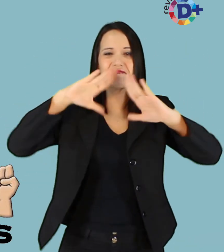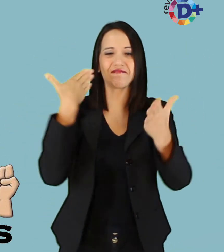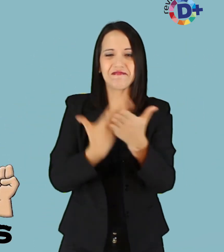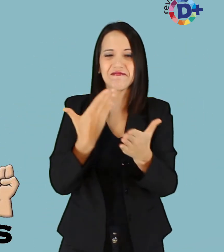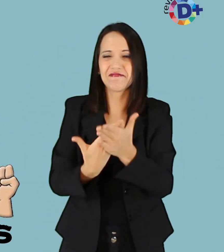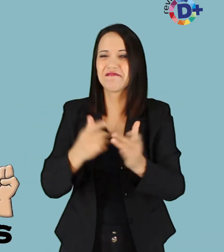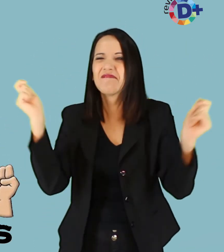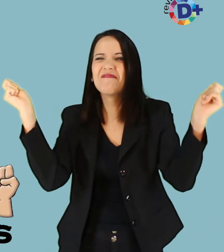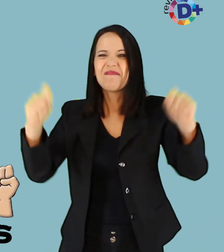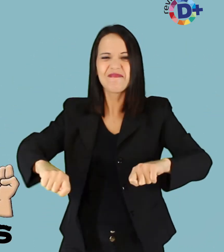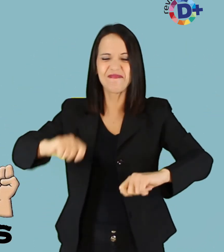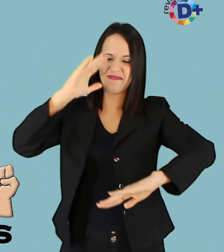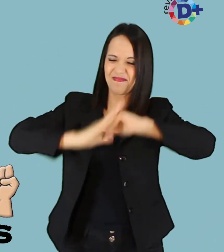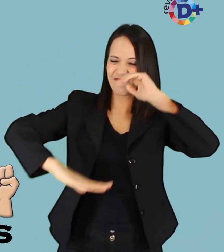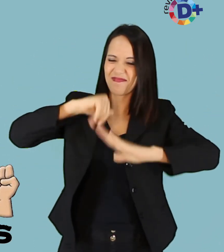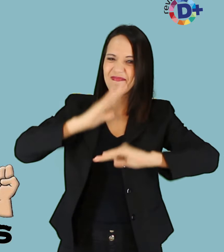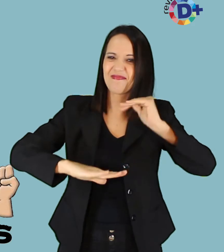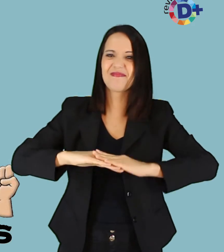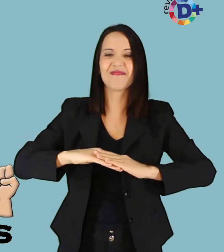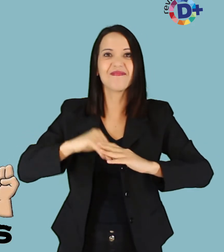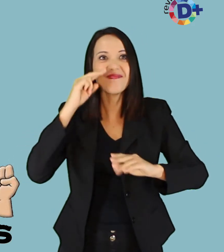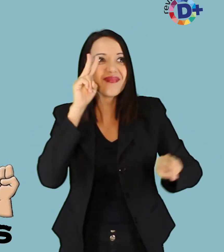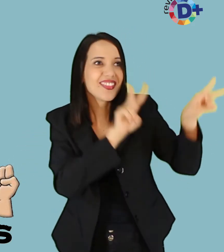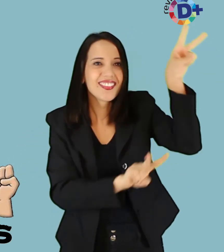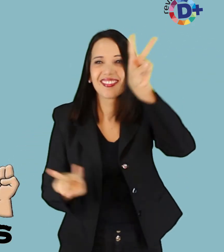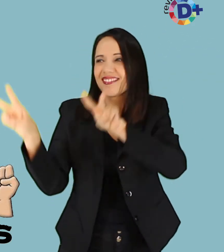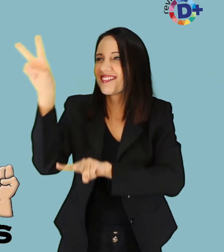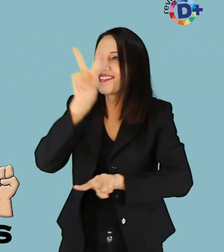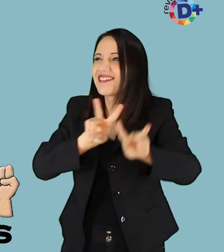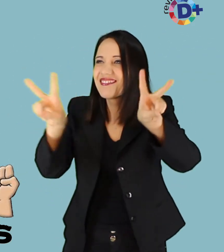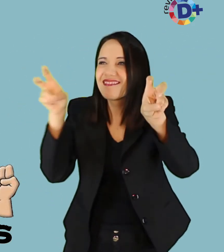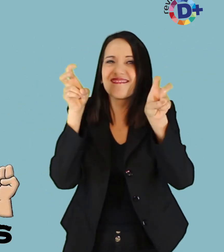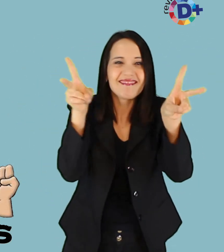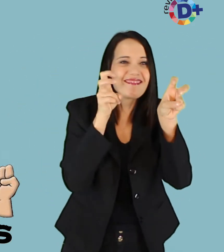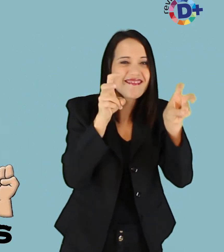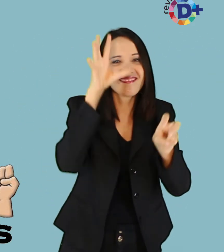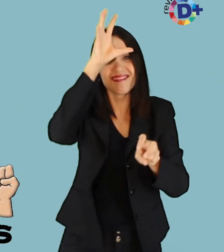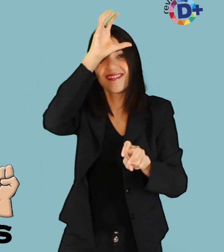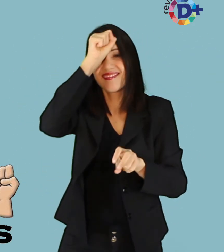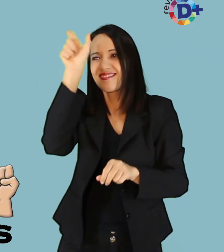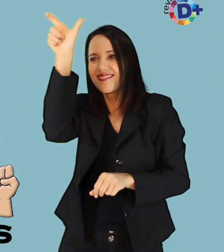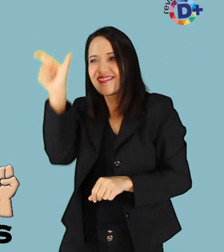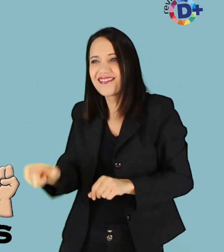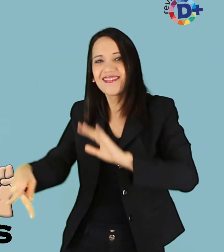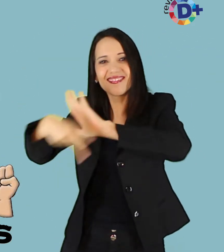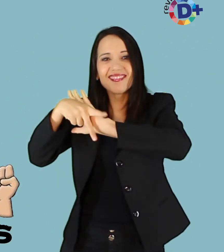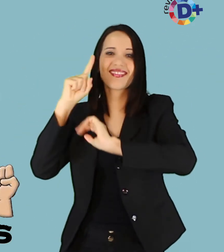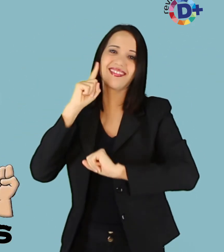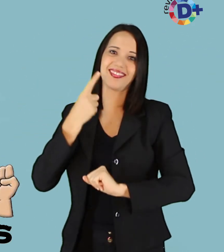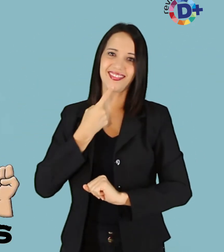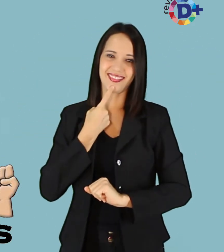talvez possamos exercitar a escuta visual e aprender com os próprios surdos.